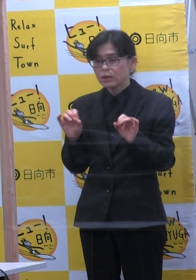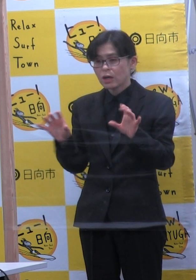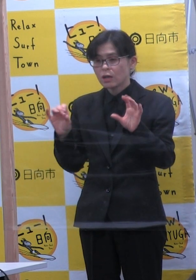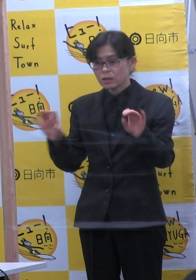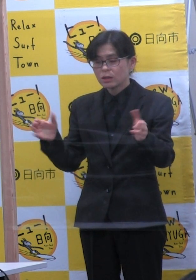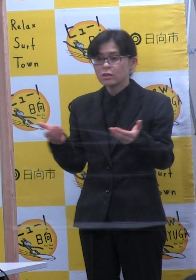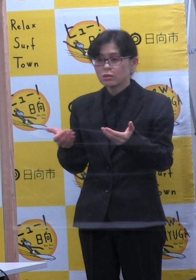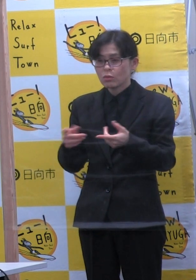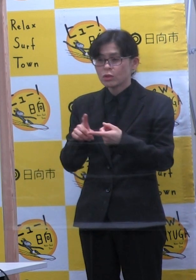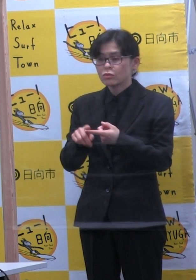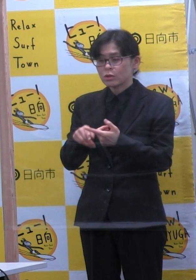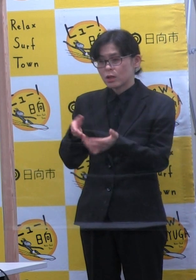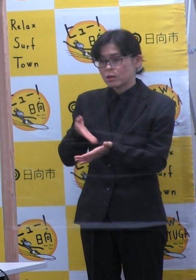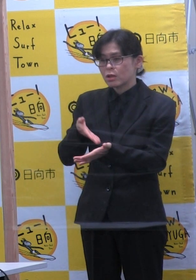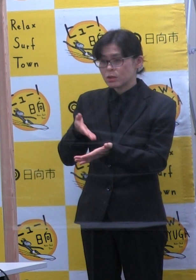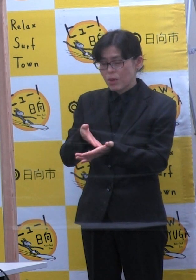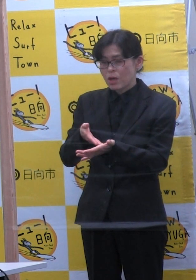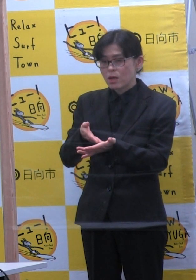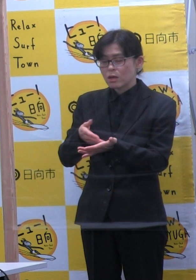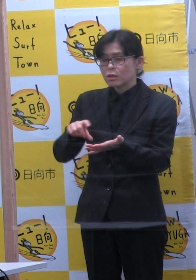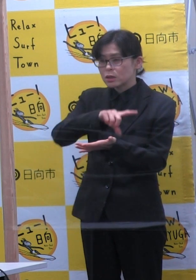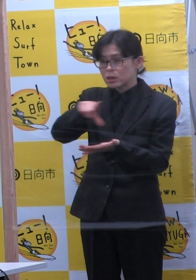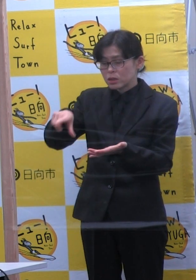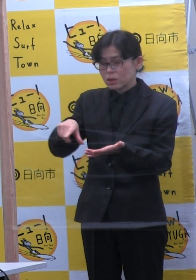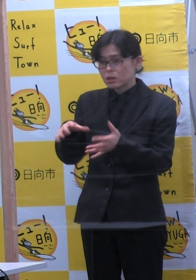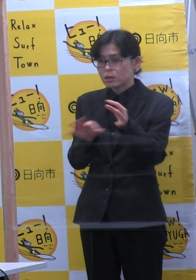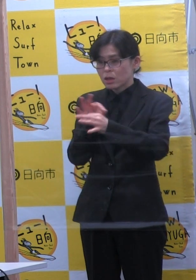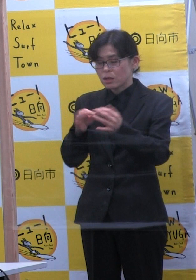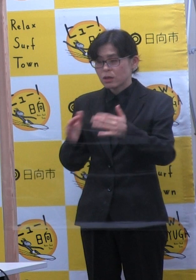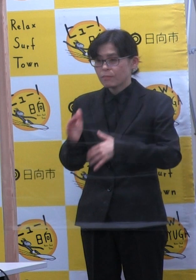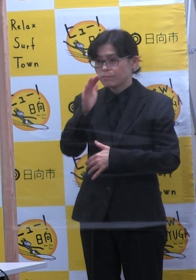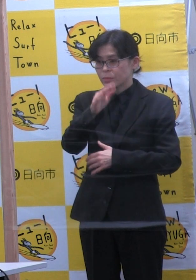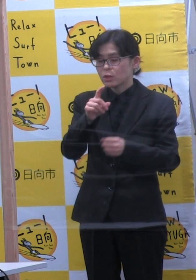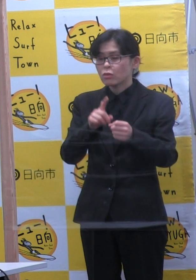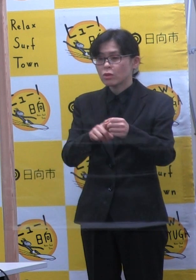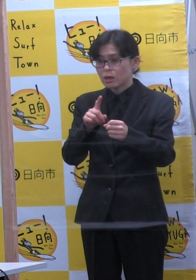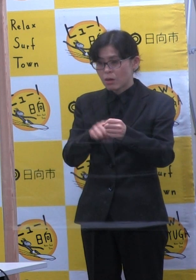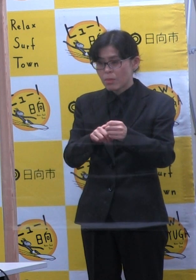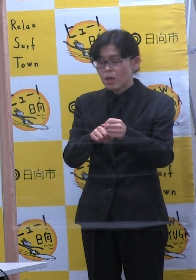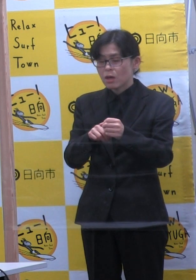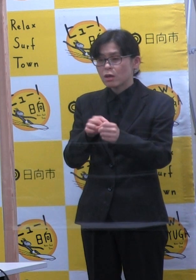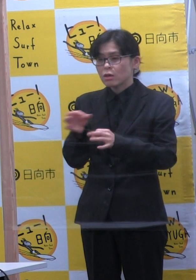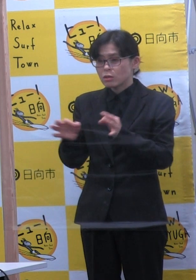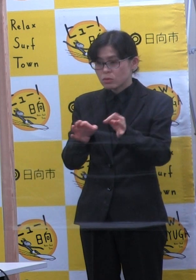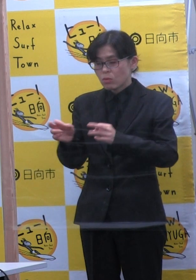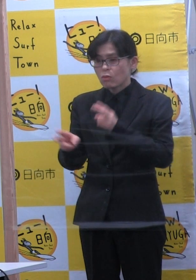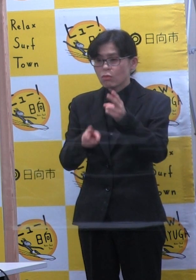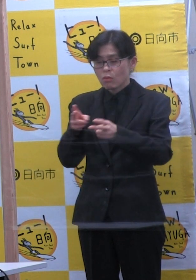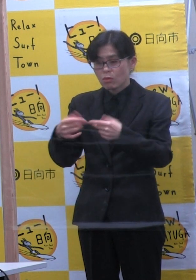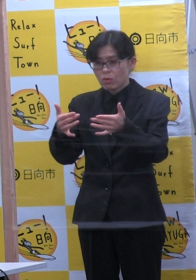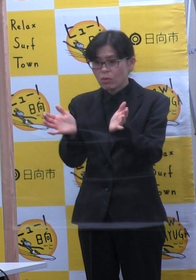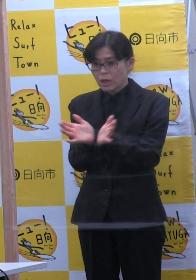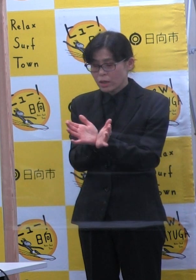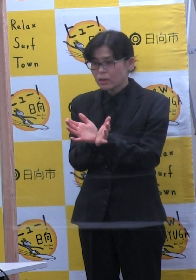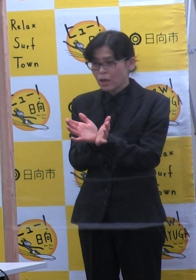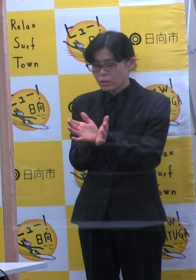地域経済の活性化を図るため、商工業団体が出資する集客イベントや割引キ